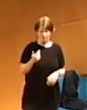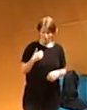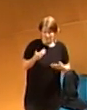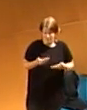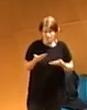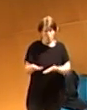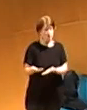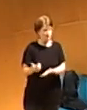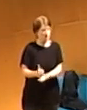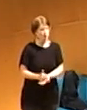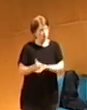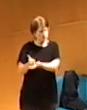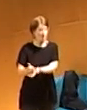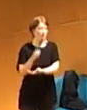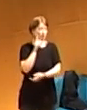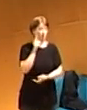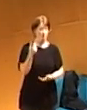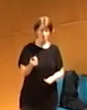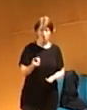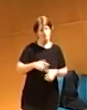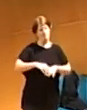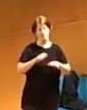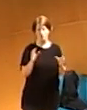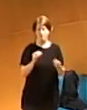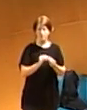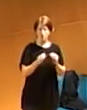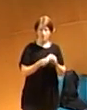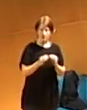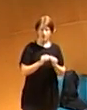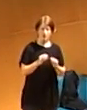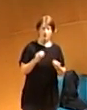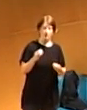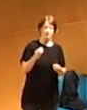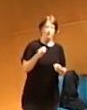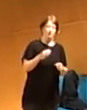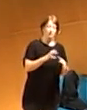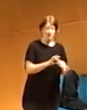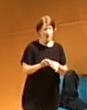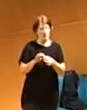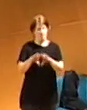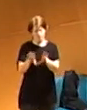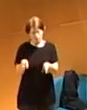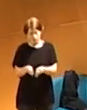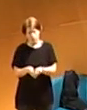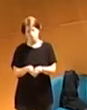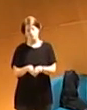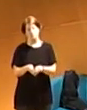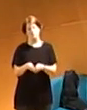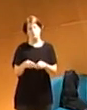il y a beaucoup de problèmes, alors, dus à la famille.